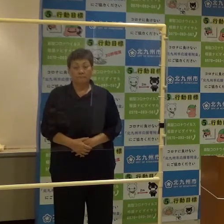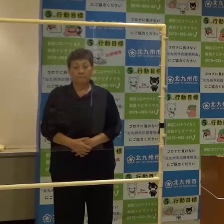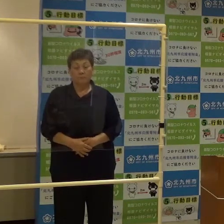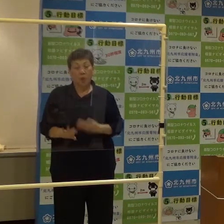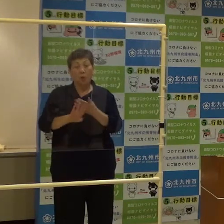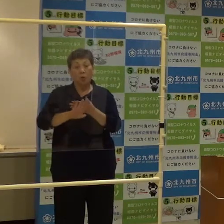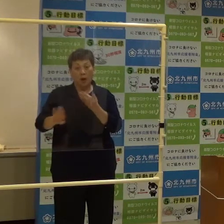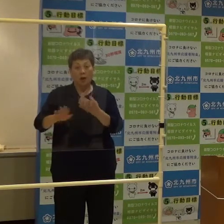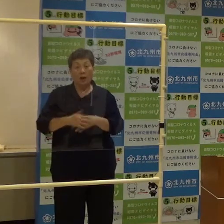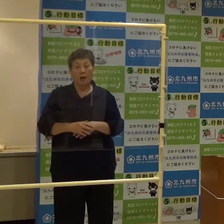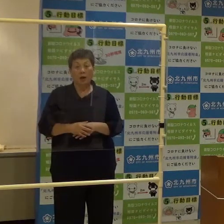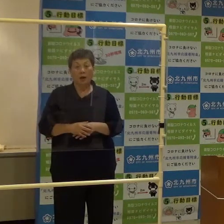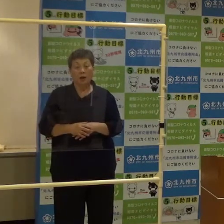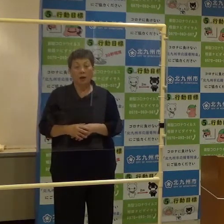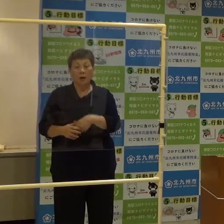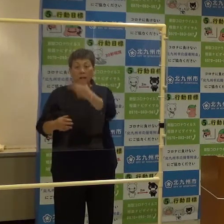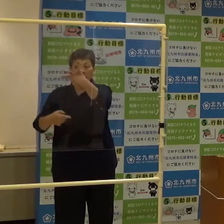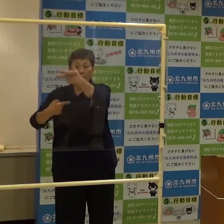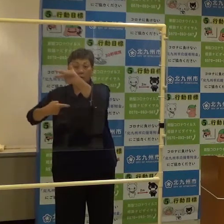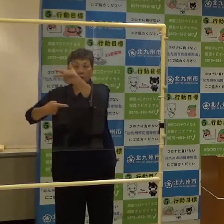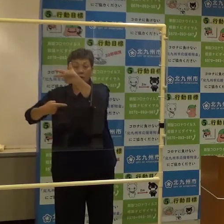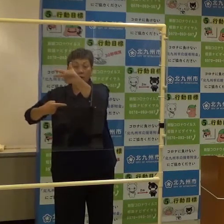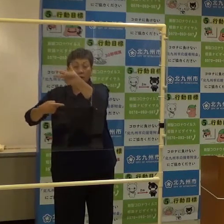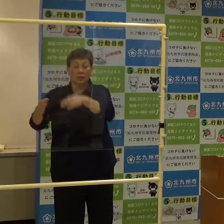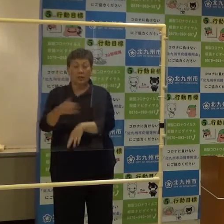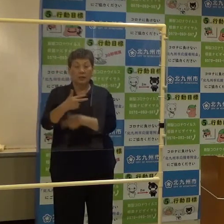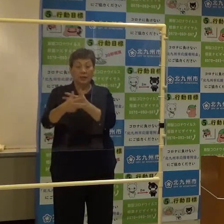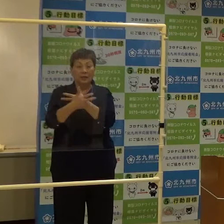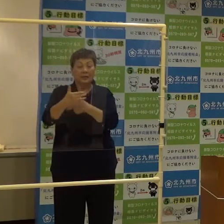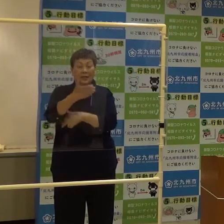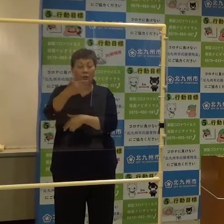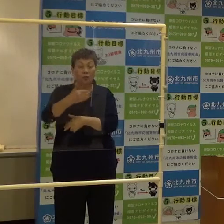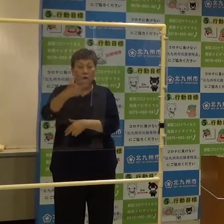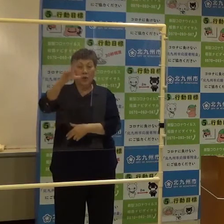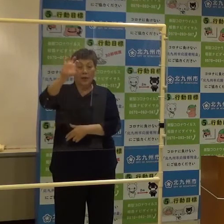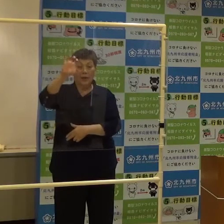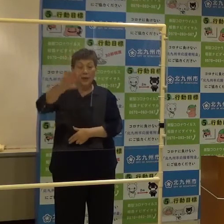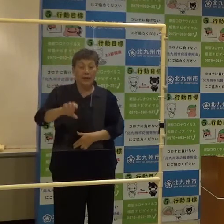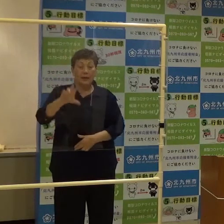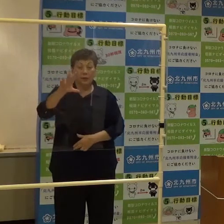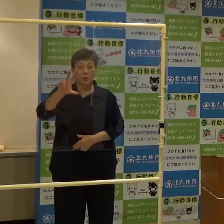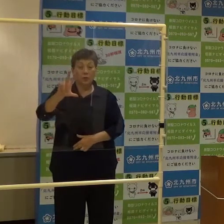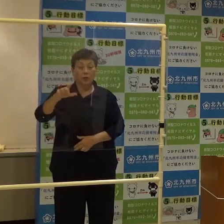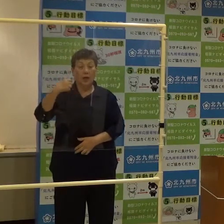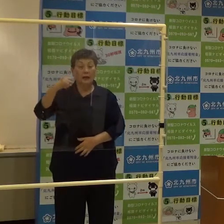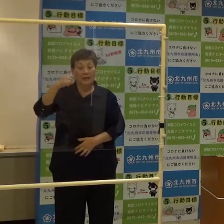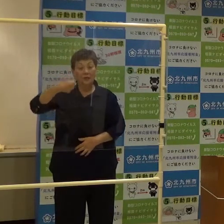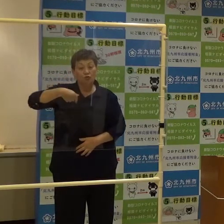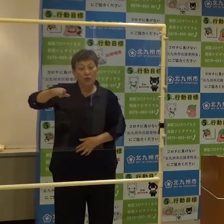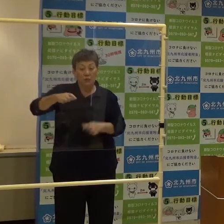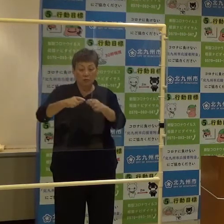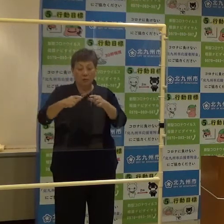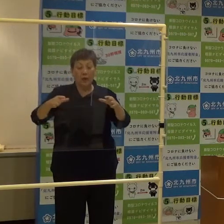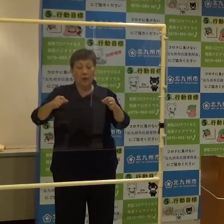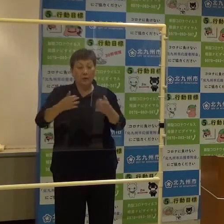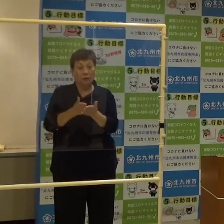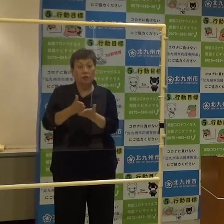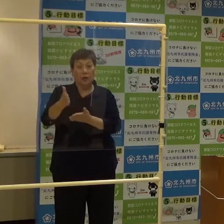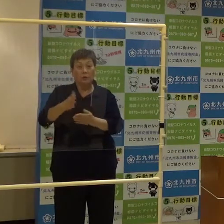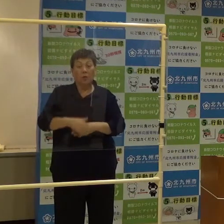この他にも7月1日からは北九エールプロジェクト夏に行く券がスタートしております